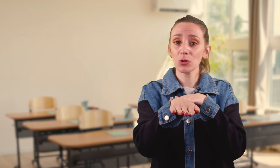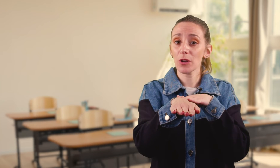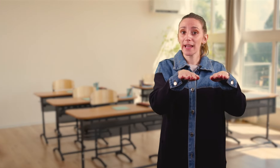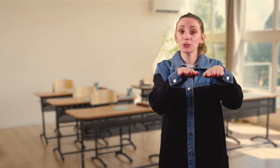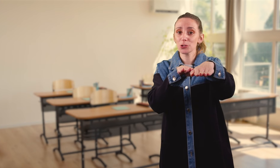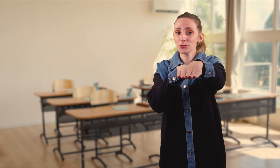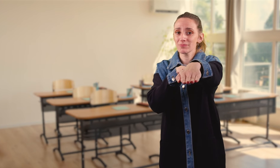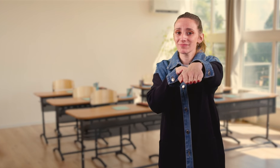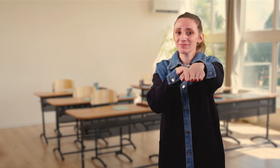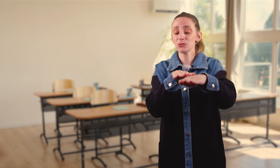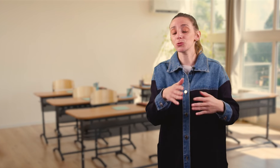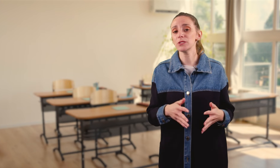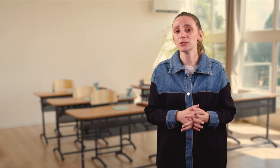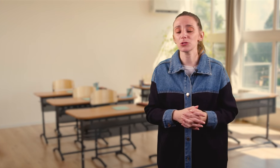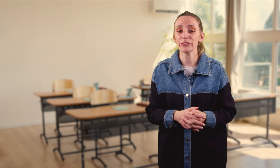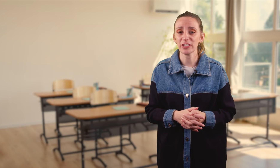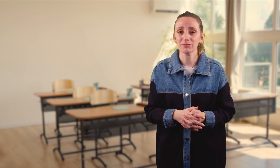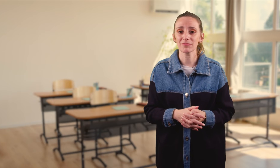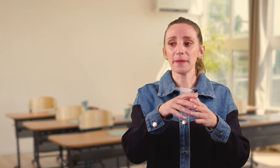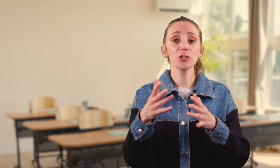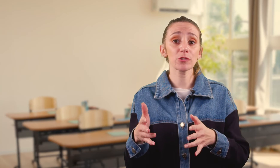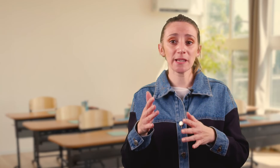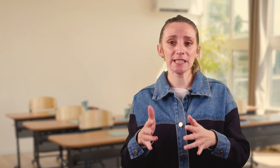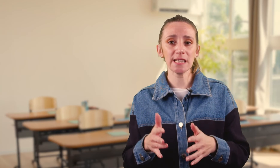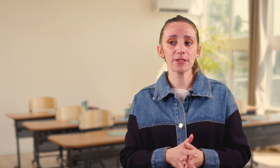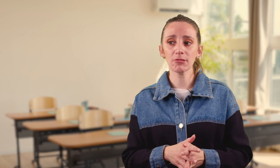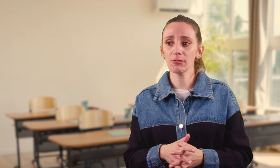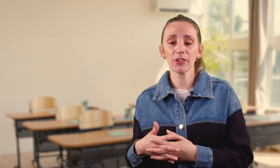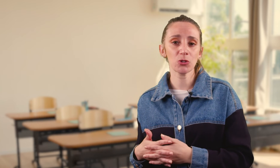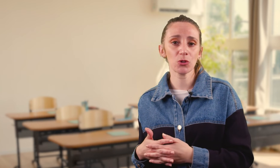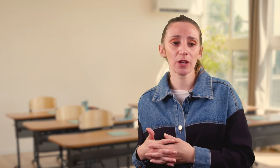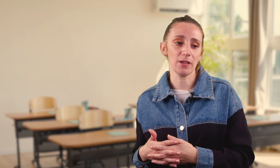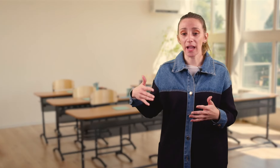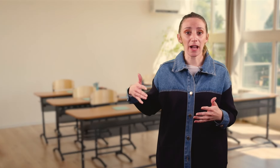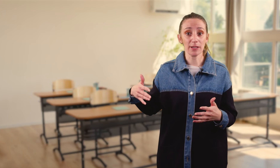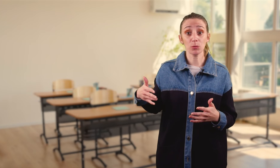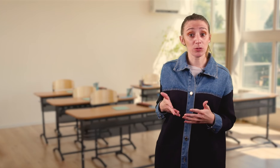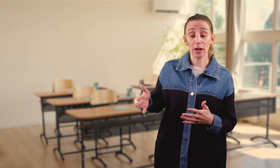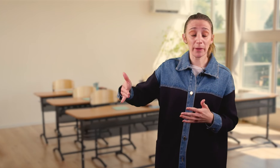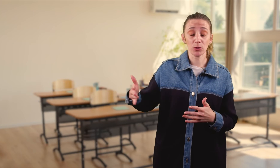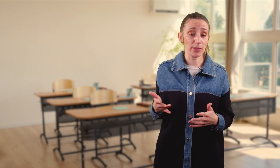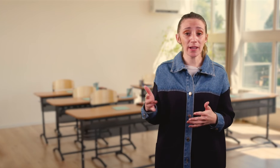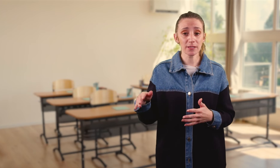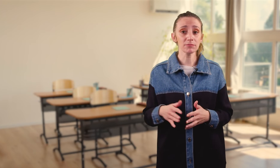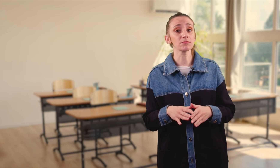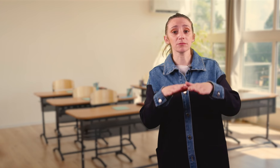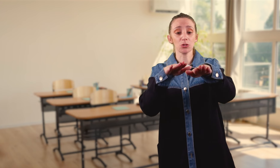sur la gauche. Du coup, c'est ce que j'ai fait. Mais si je veux préciser qu'une voiture a doublé sur la droite, hein, je